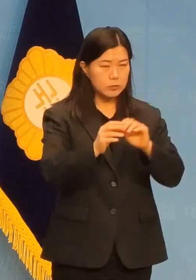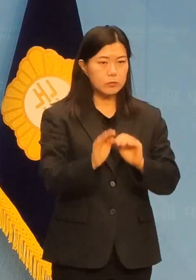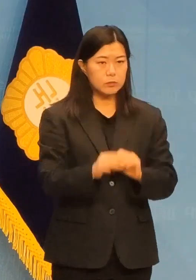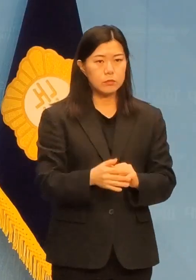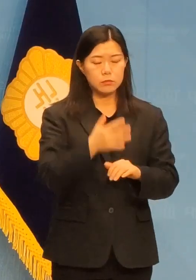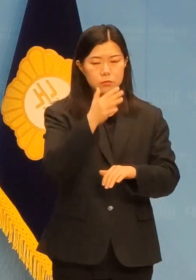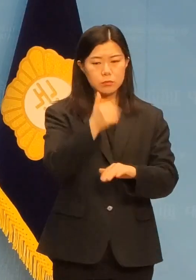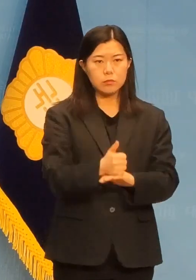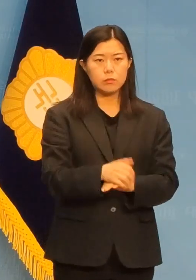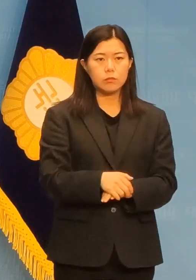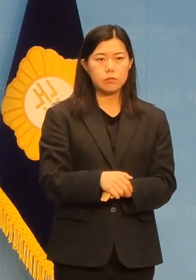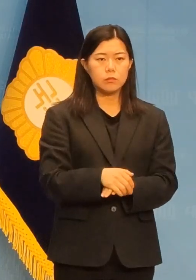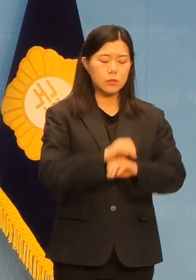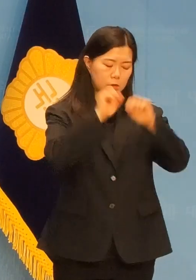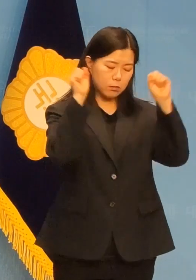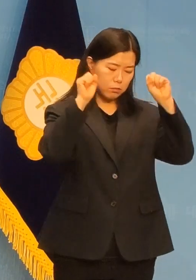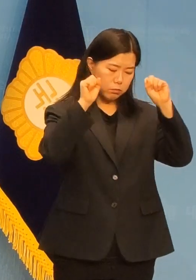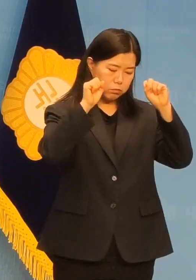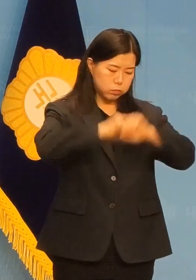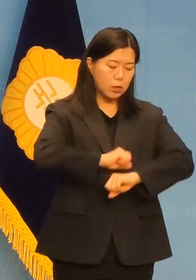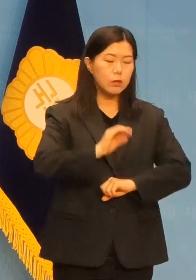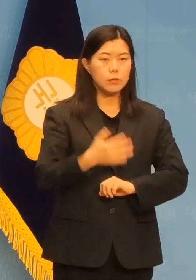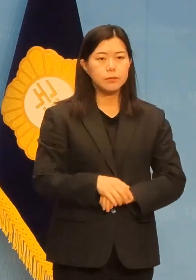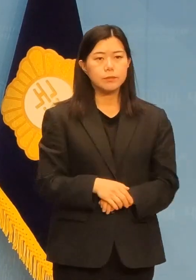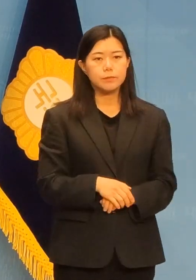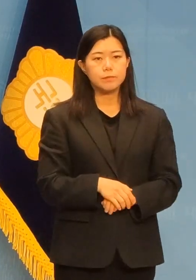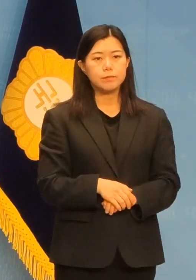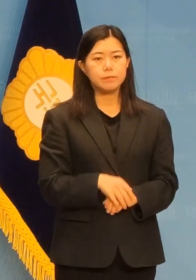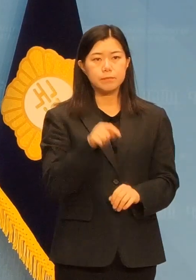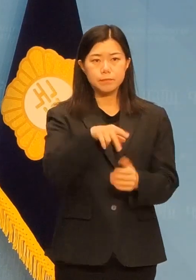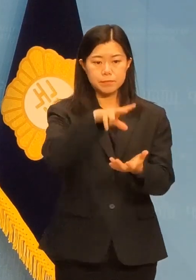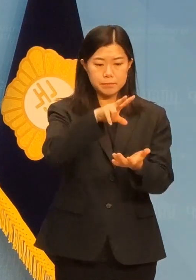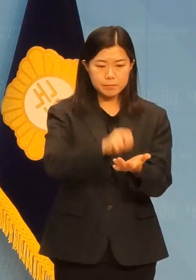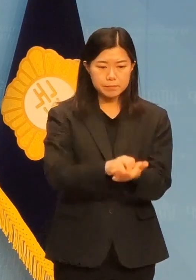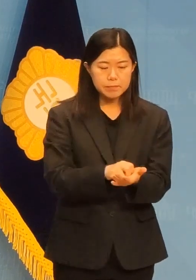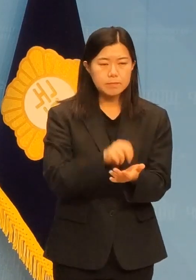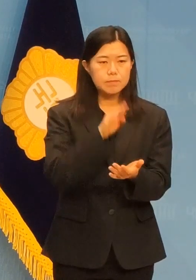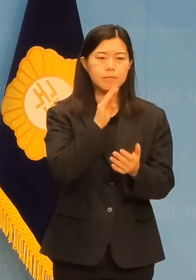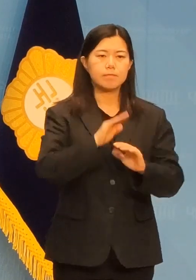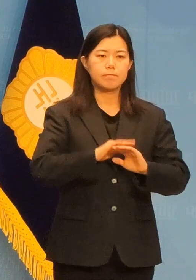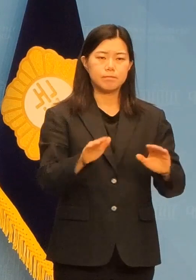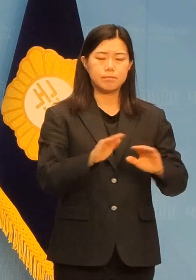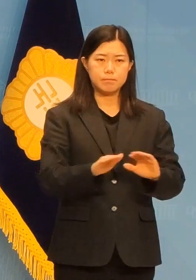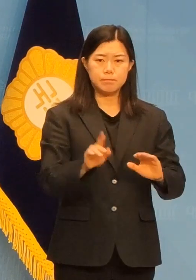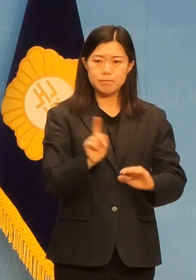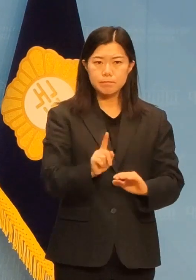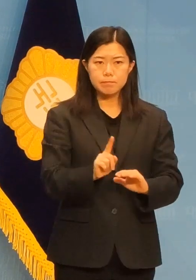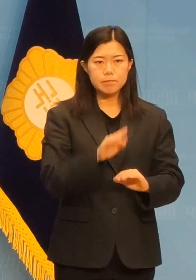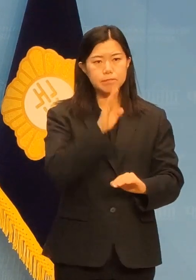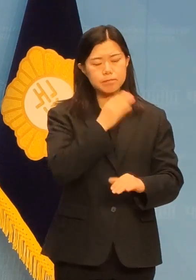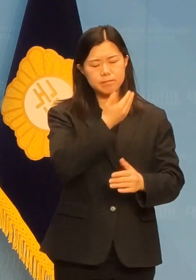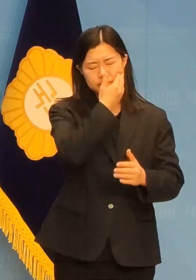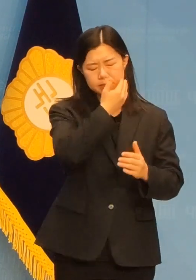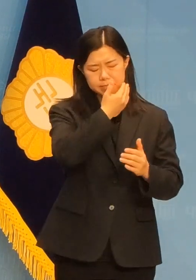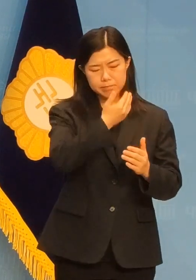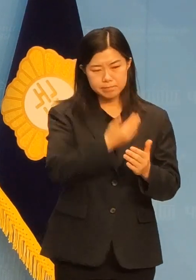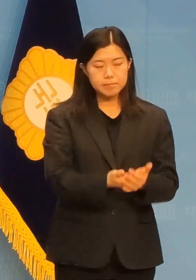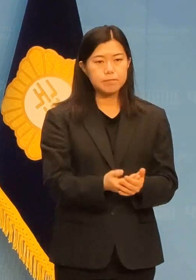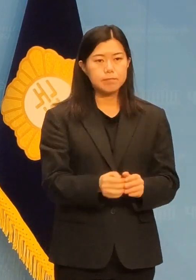결국 몰락의 길을 걸어가기도 합니다. 이 문제의 근본적인 해결은 대단히 중요한 우리